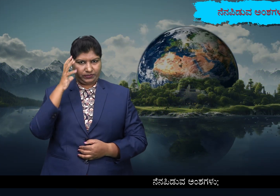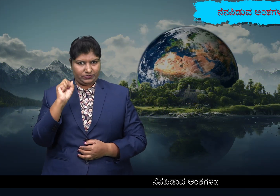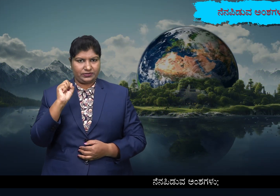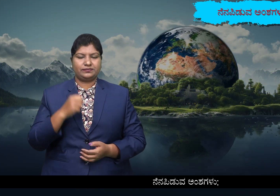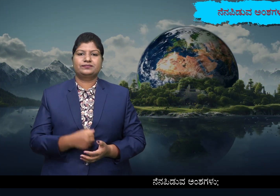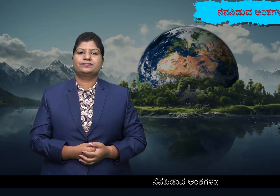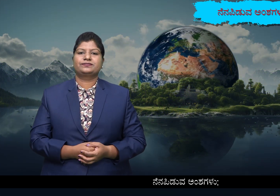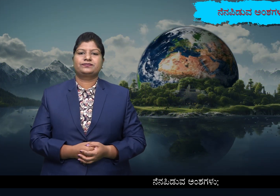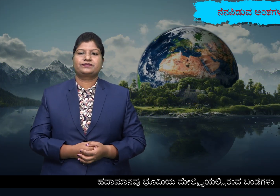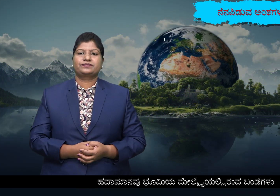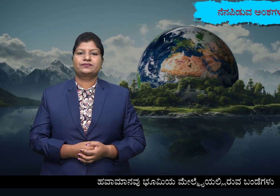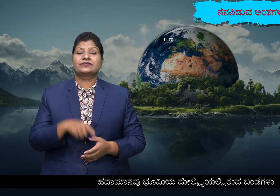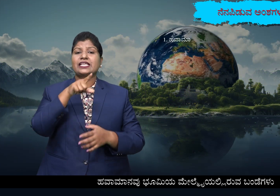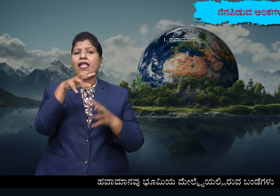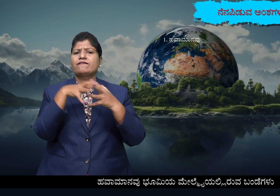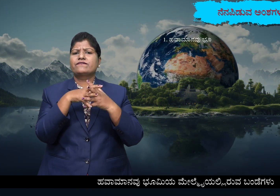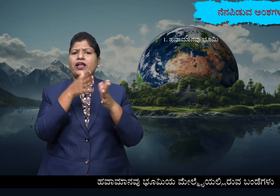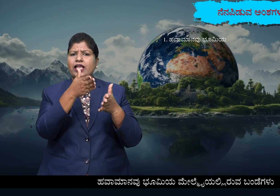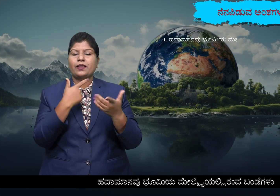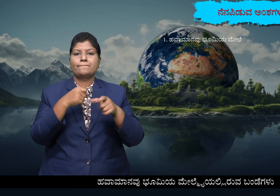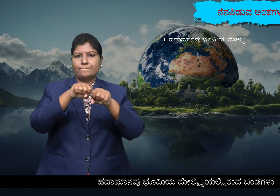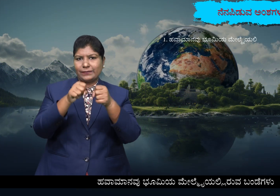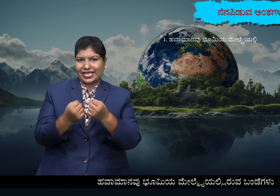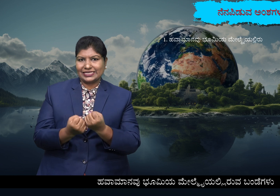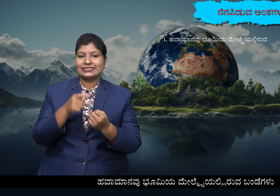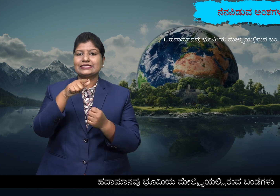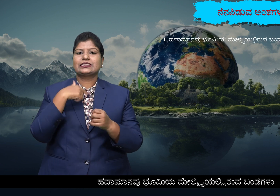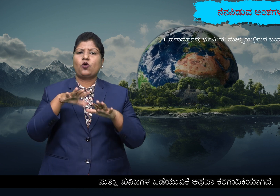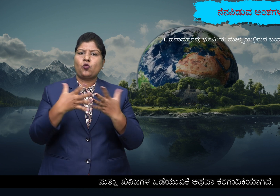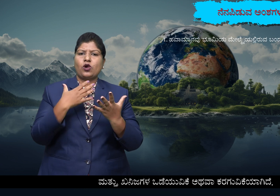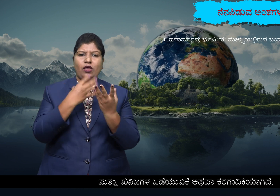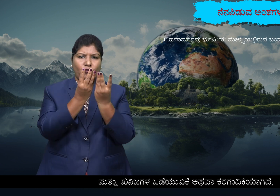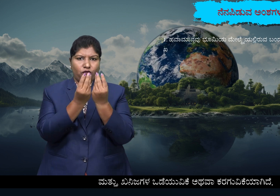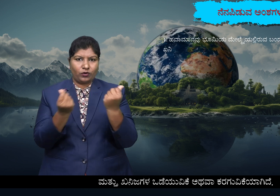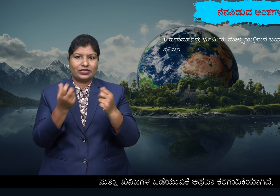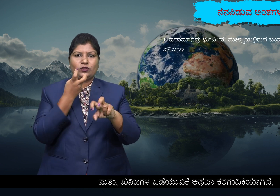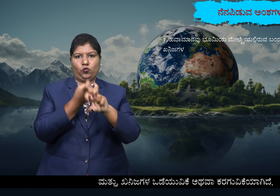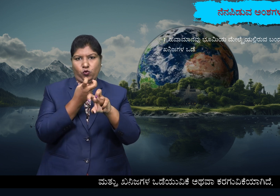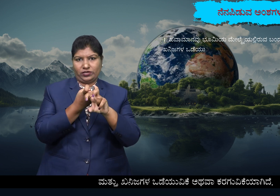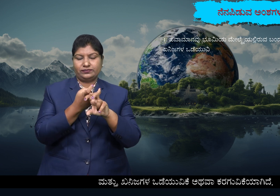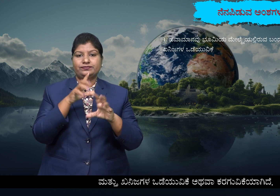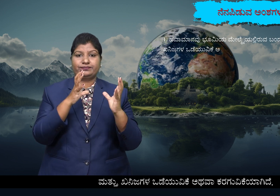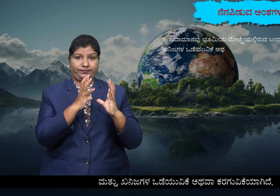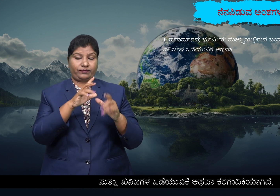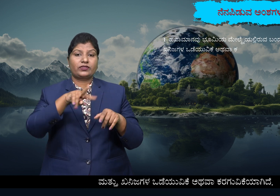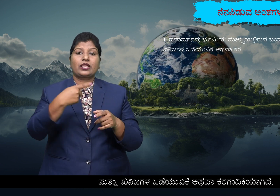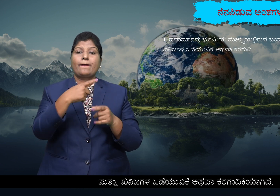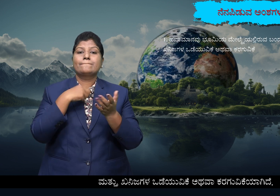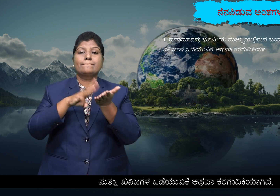ನೆನಪಿಡುವ ಅಂಶಗಳು: ಹವಾಮಾನವು ಭೂಮಿಯ ಮೇಲ್ಮೈಯಲ್ಲಿರುವ ಬಂಡೆಗಳು ಮತ್ತು ಖನಿಜಗಳ ಒಡೆಯುವಿಕೆ